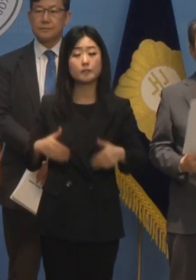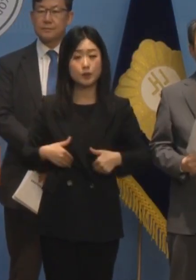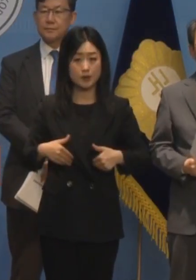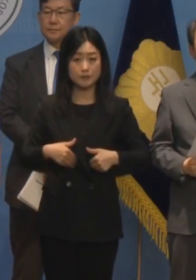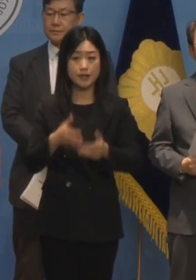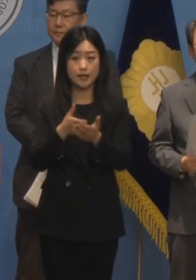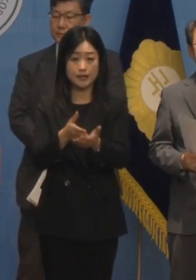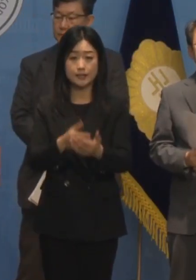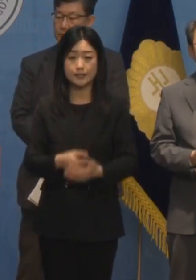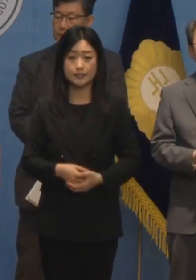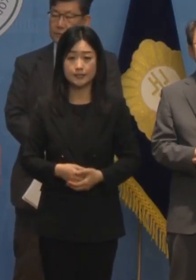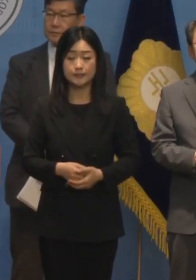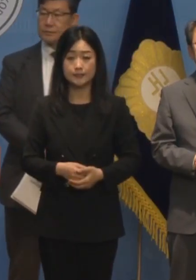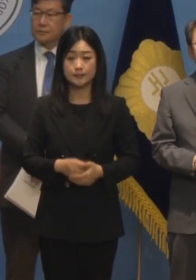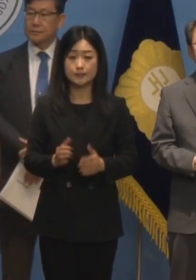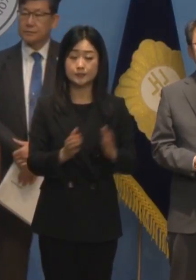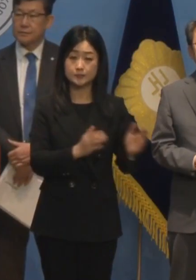합니다.